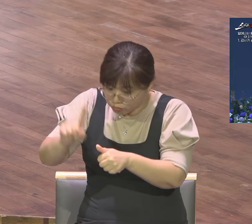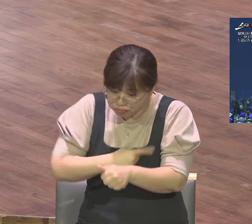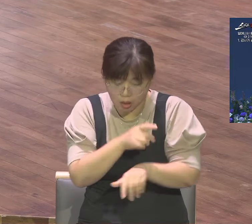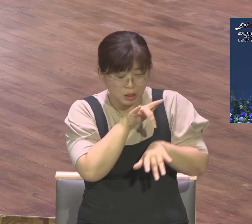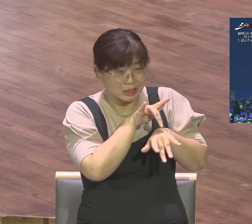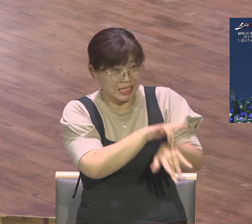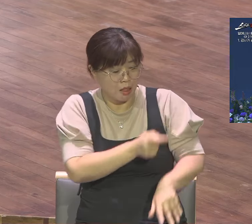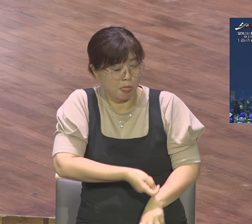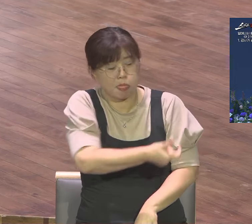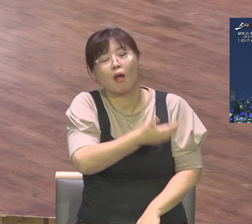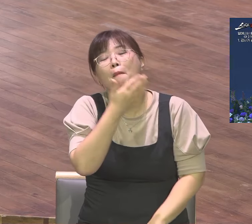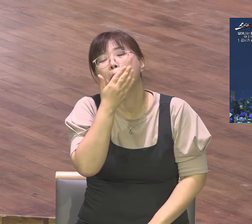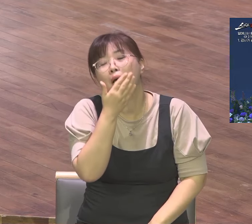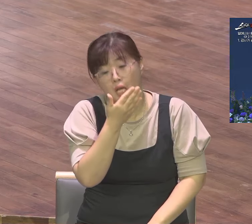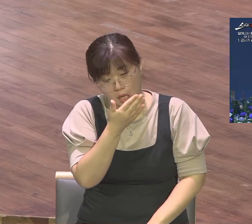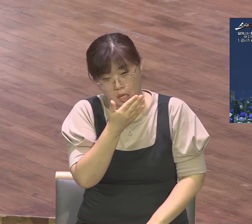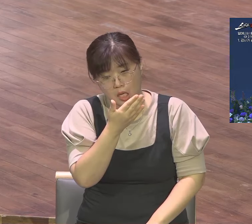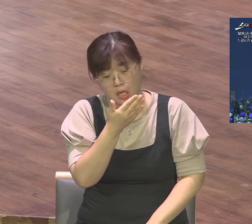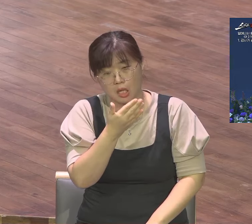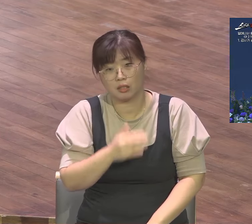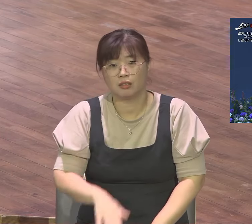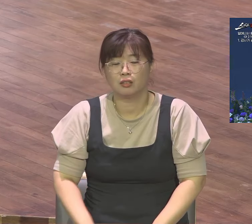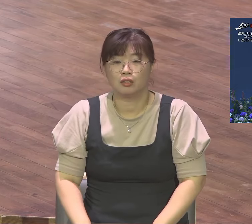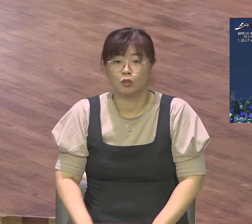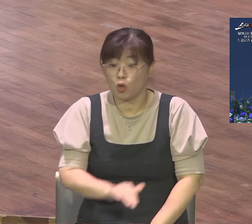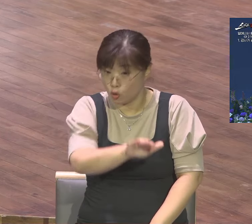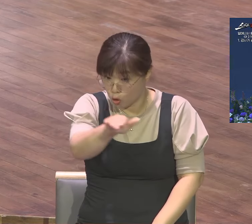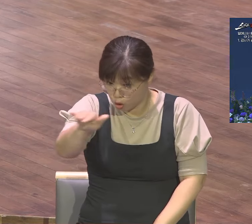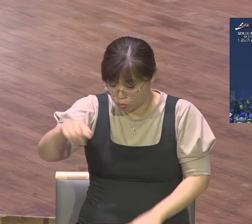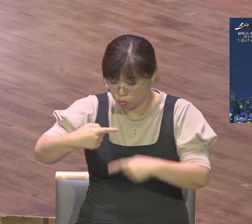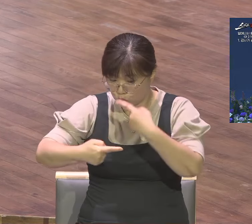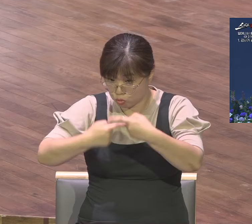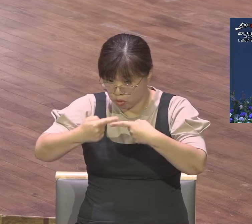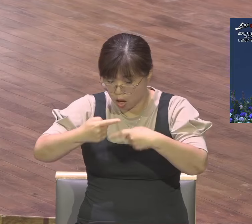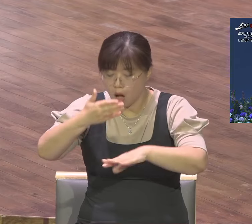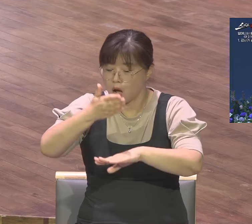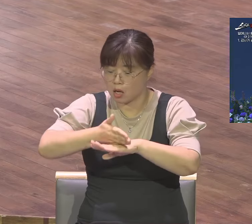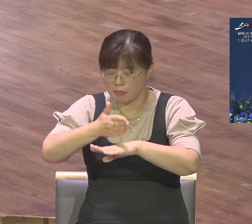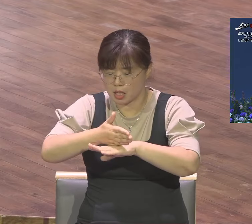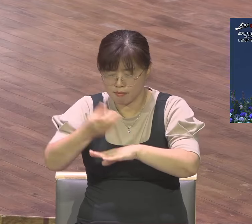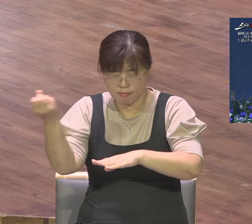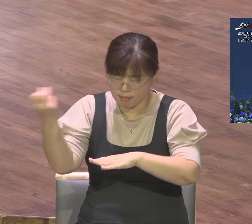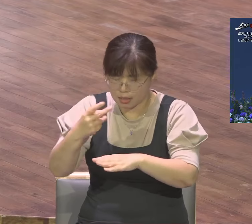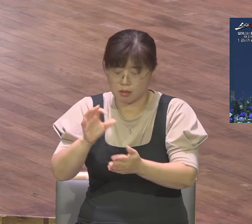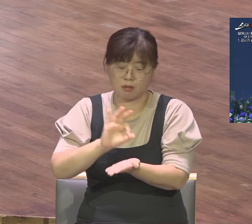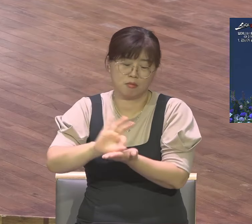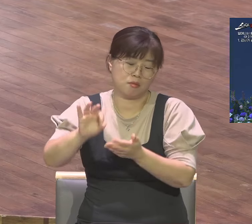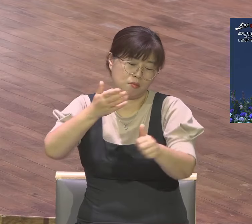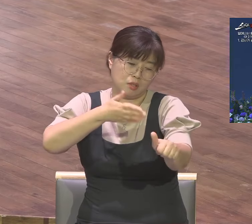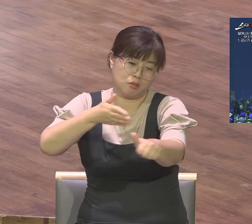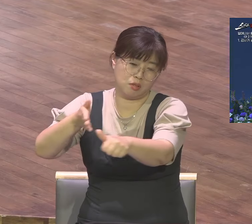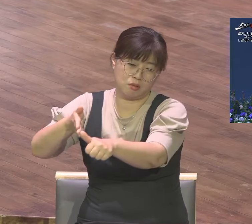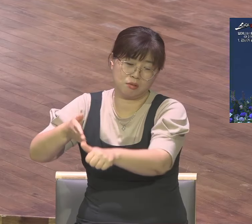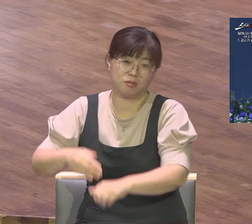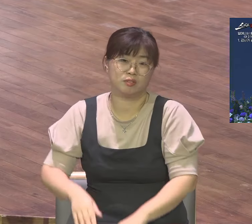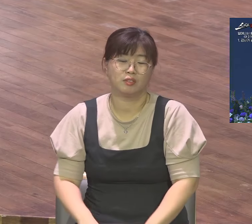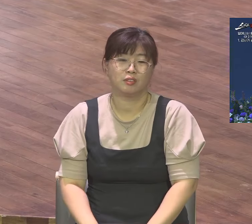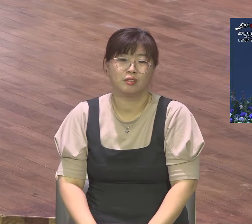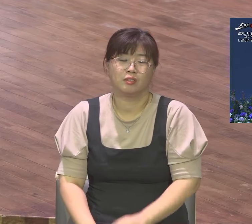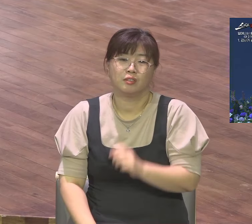감사 회복되는 밤 되길 바랍니다. 우리 몸의 신진대사 과정에서